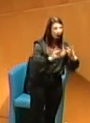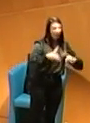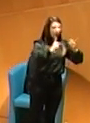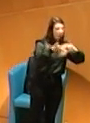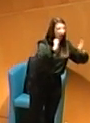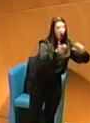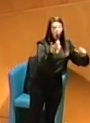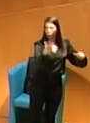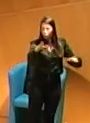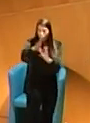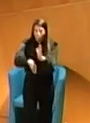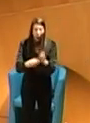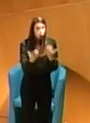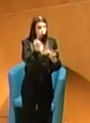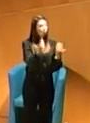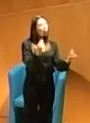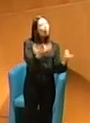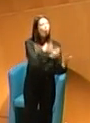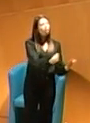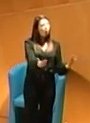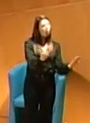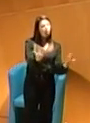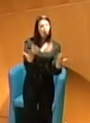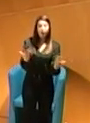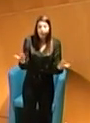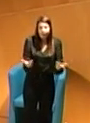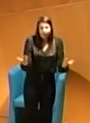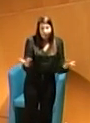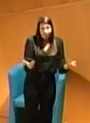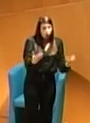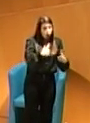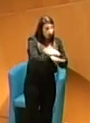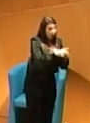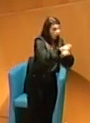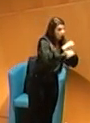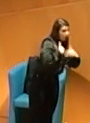dirais que c'est ce chemin d'accepter nos enfants